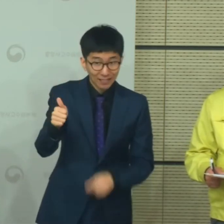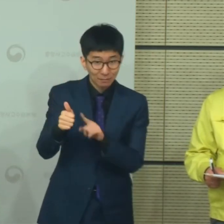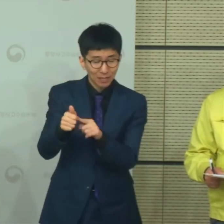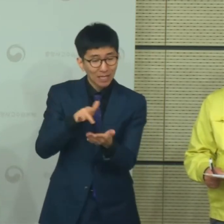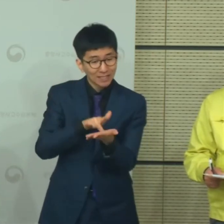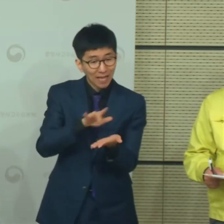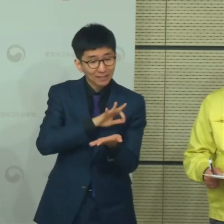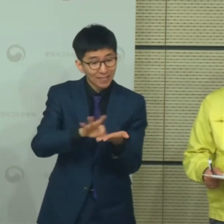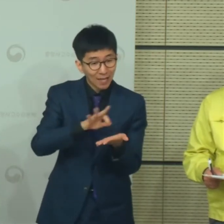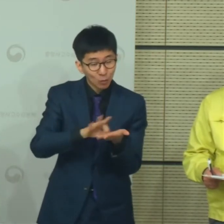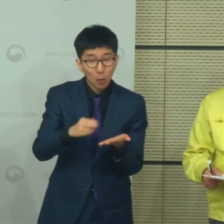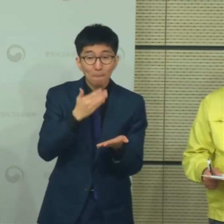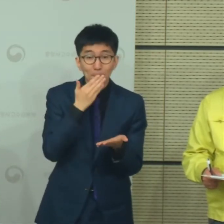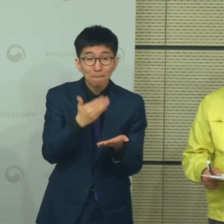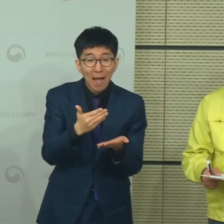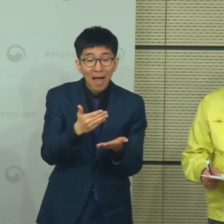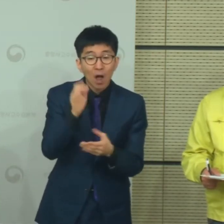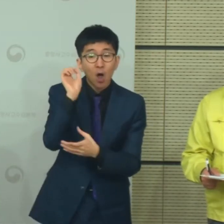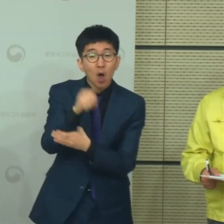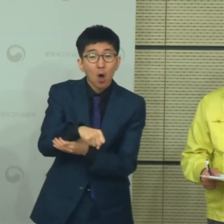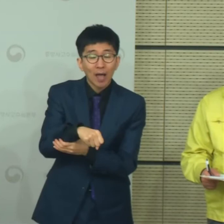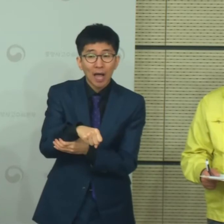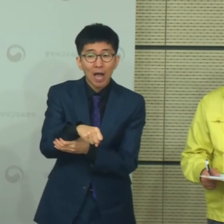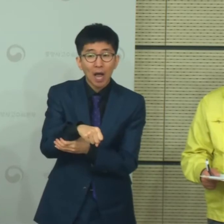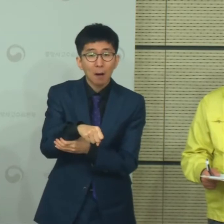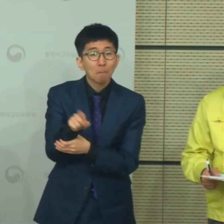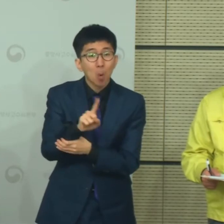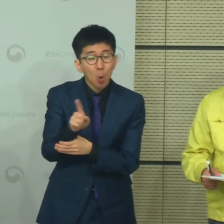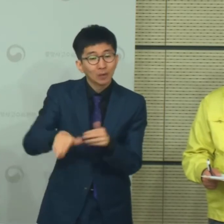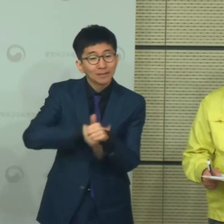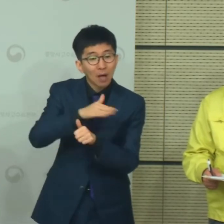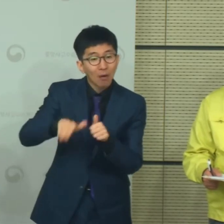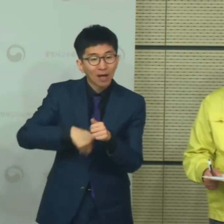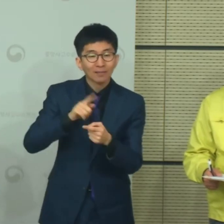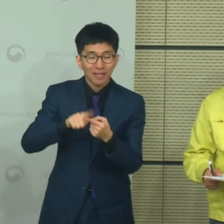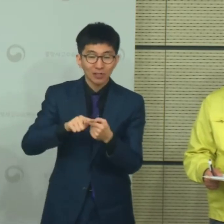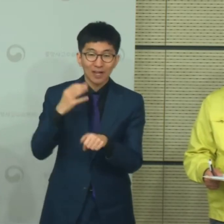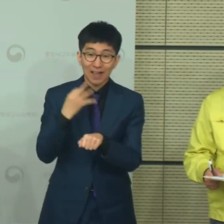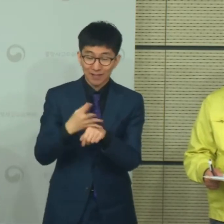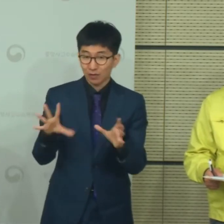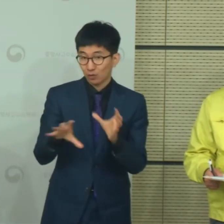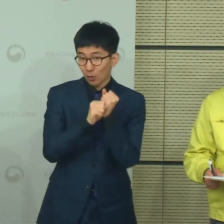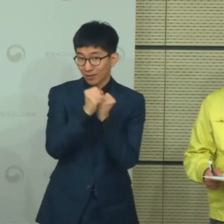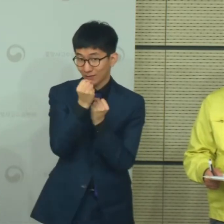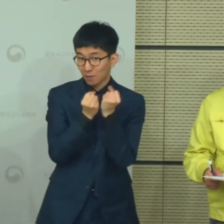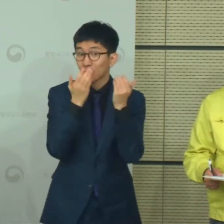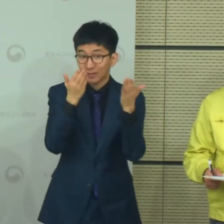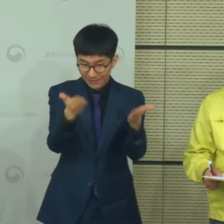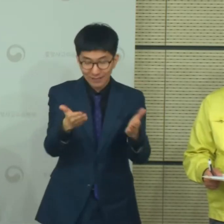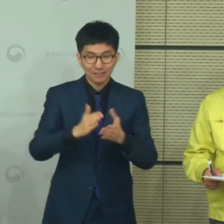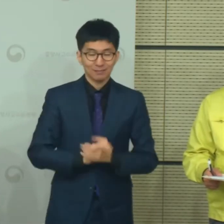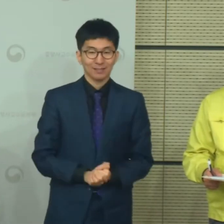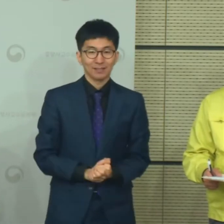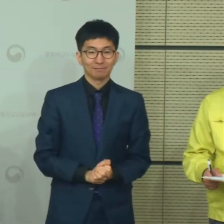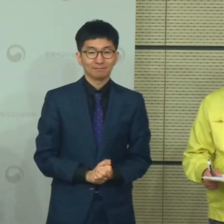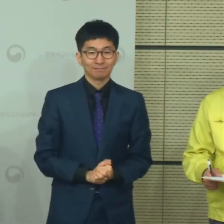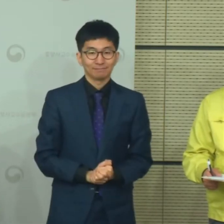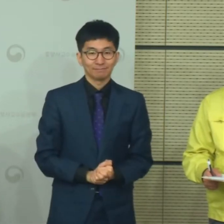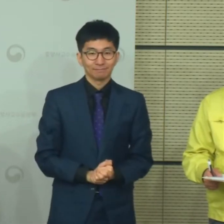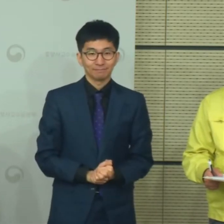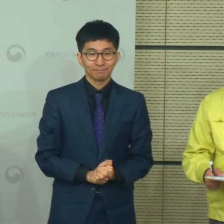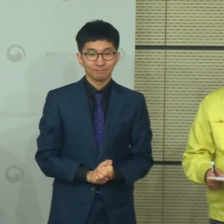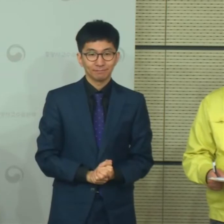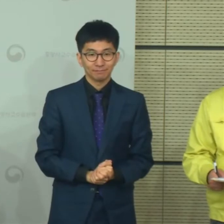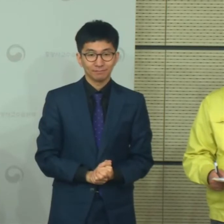사용이 가능한 그 허가 진행 상황 등에 대해서는 간략하게 추가 말씀드리도록 하겠습니다.